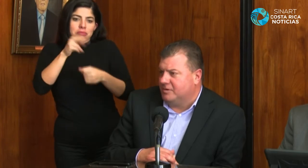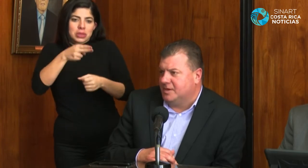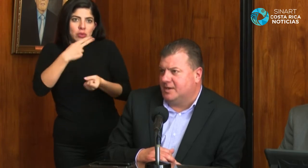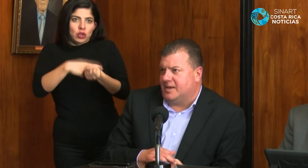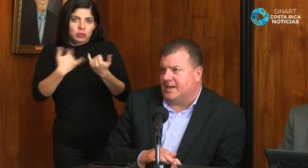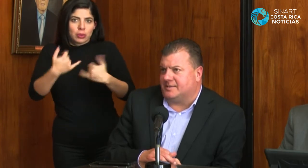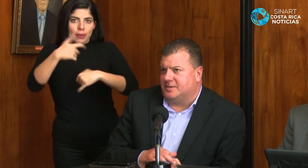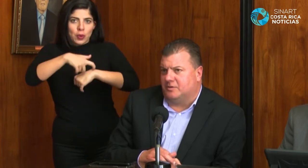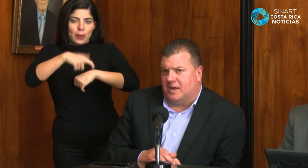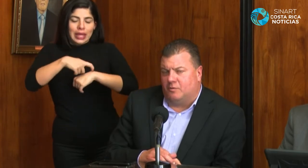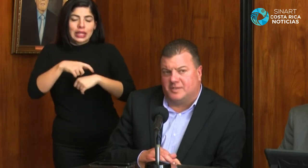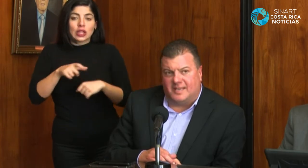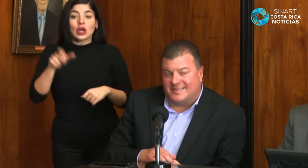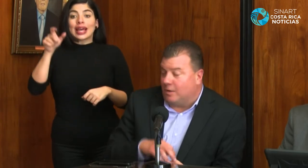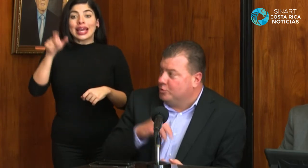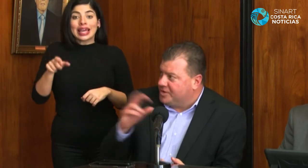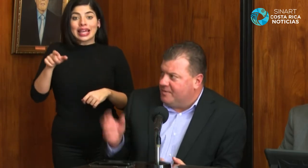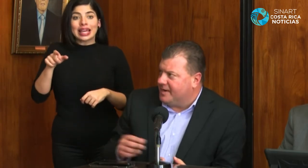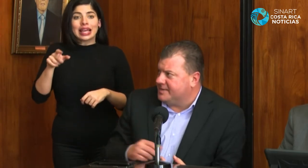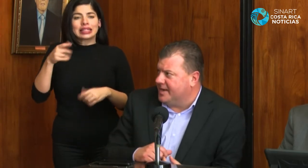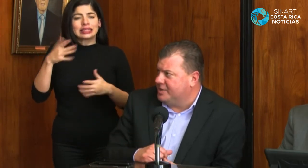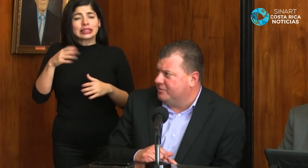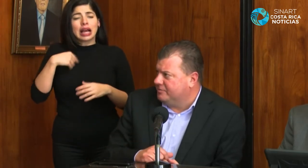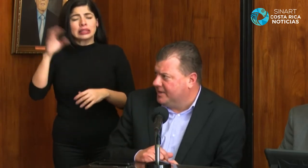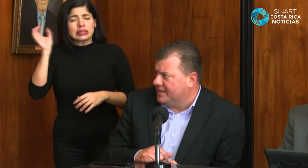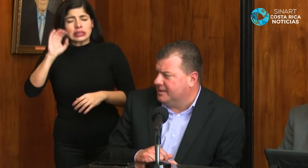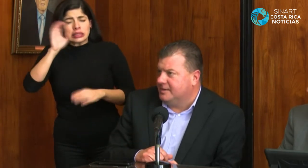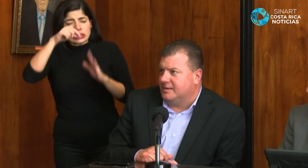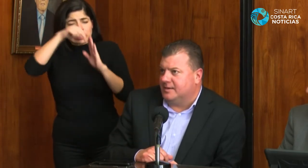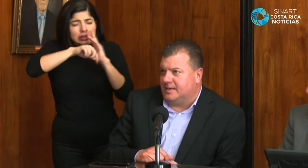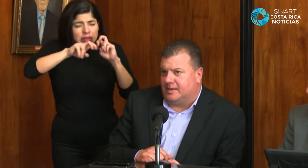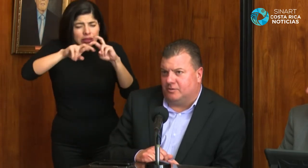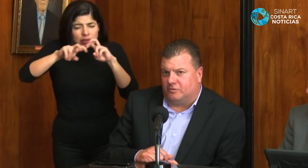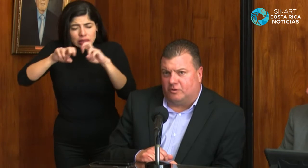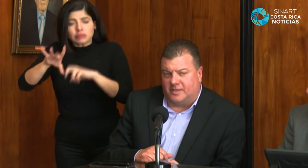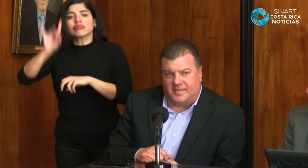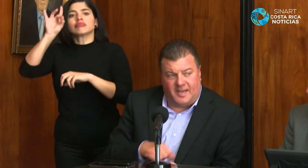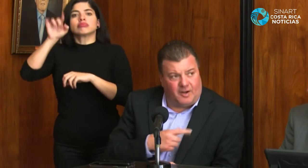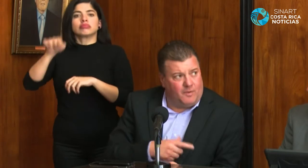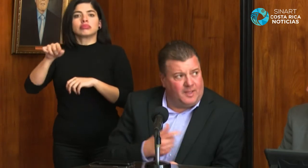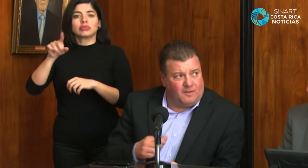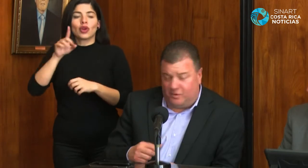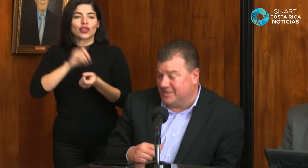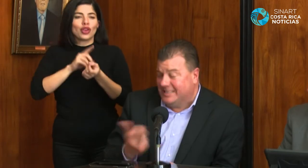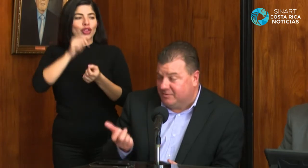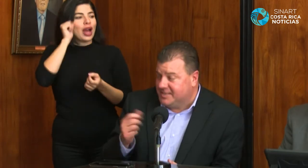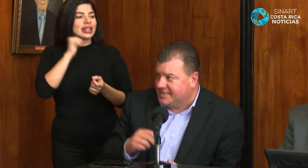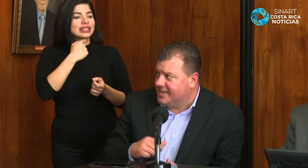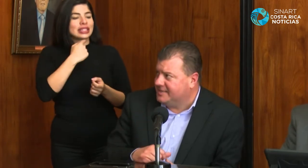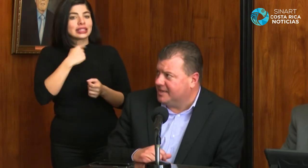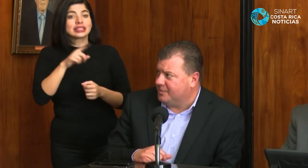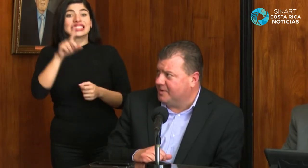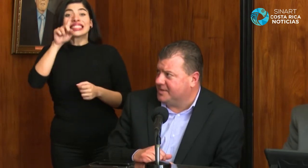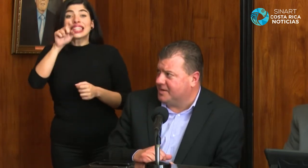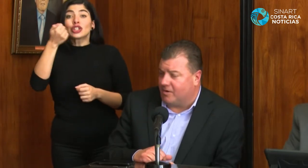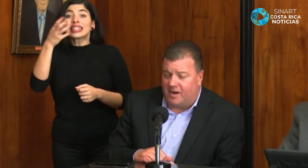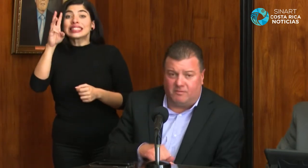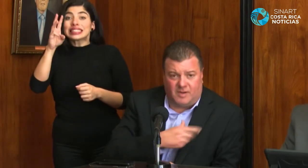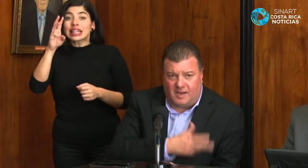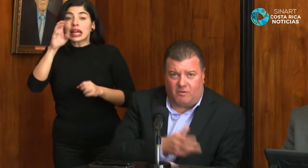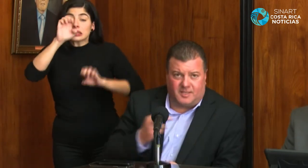momento y ha sido de la búsqueda exhaustiva que se ha hecho, ¿verdad? El doctor decía ayer 90, fueron 116 las pruebas